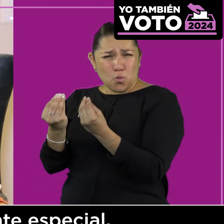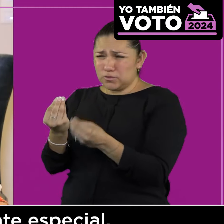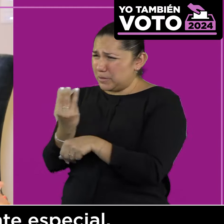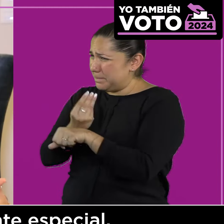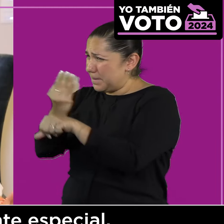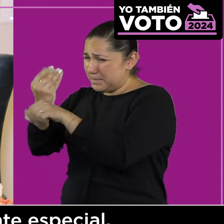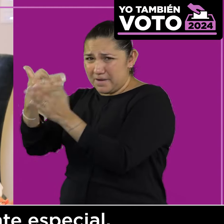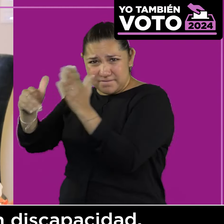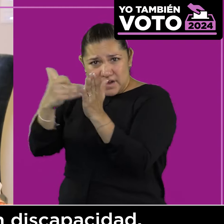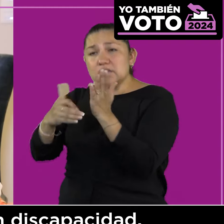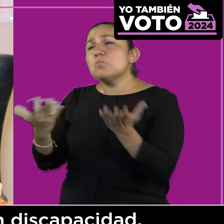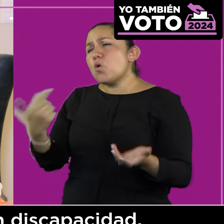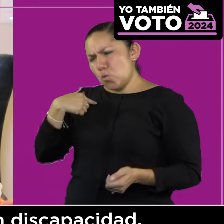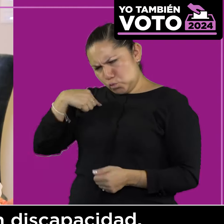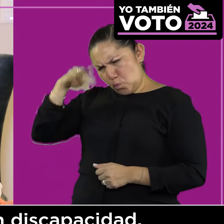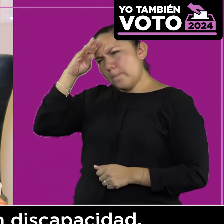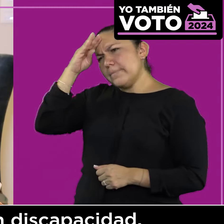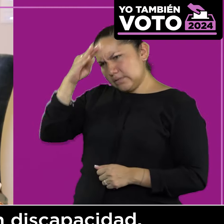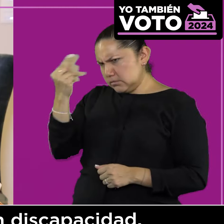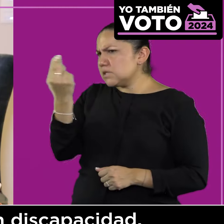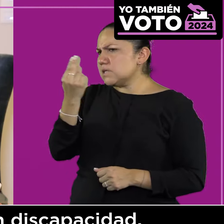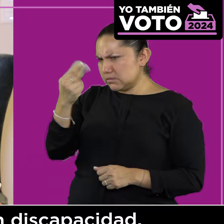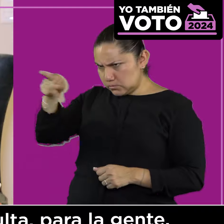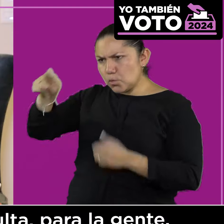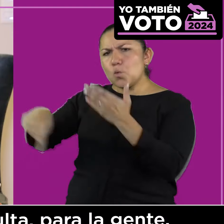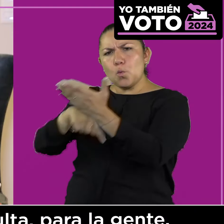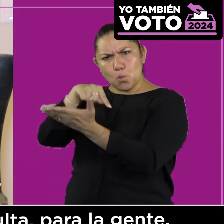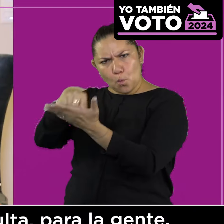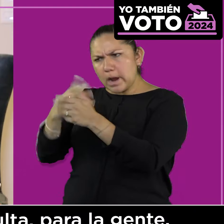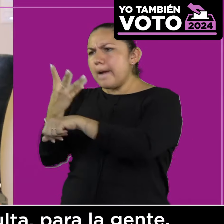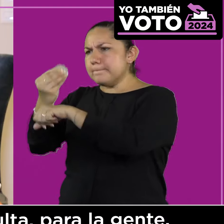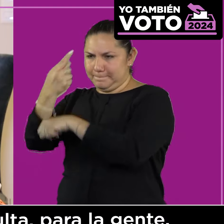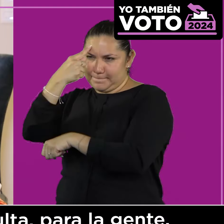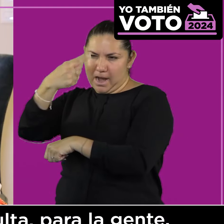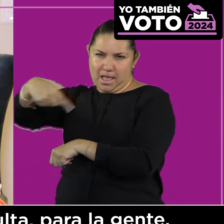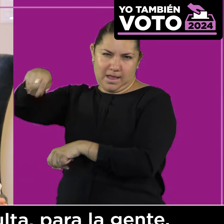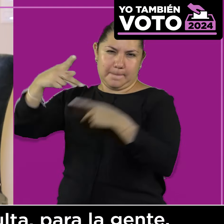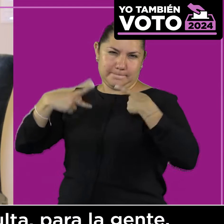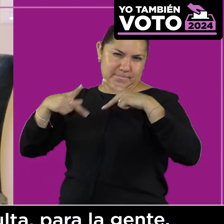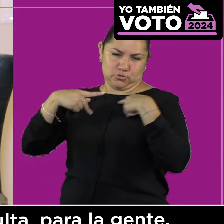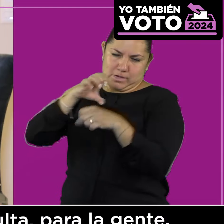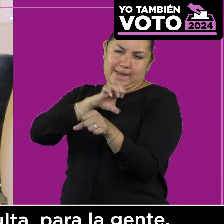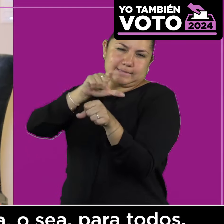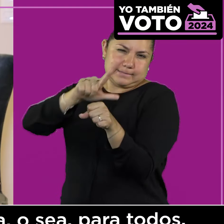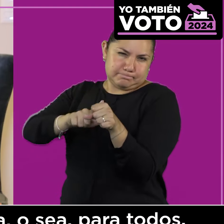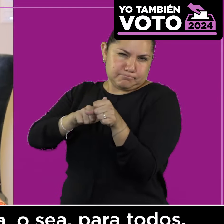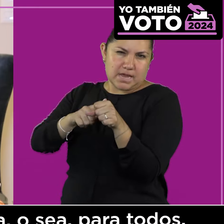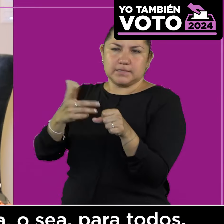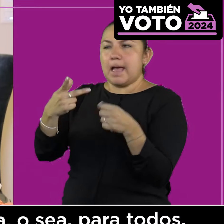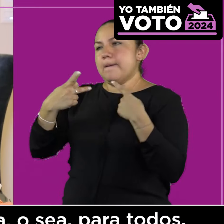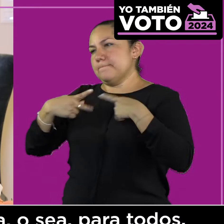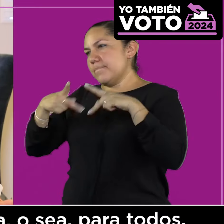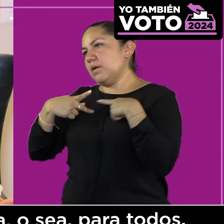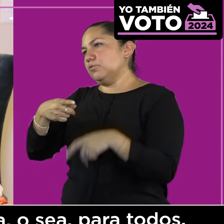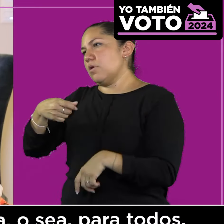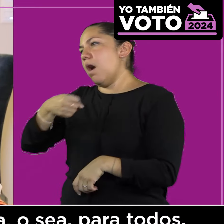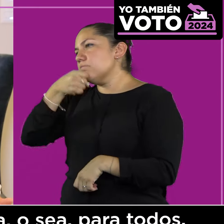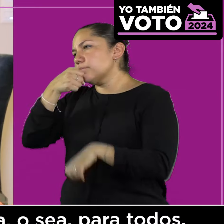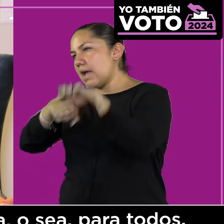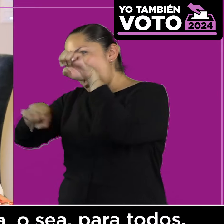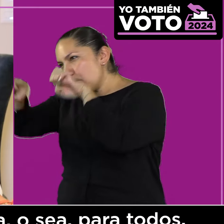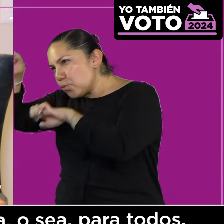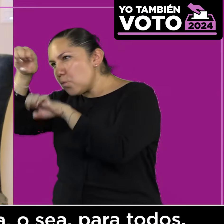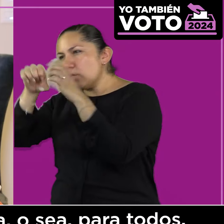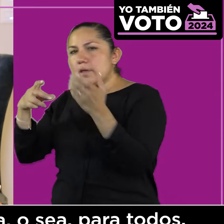gente especial sobre todo con discapacidad para la gente adulta para la gente pues sin sin una